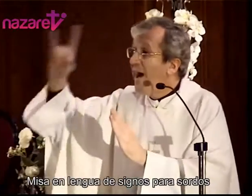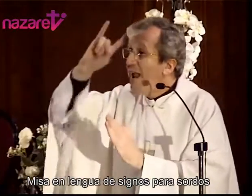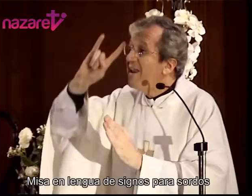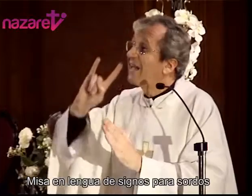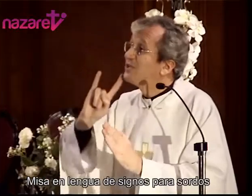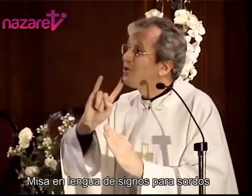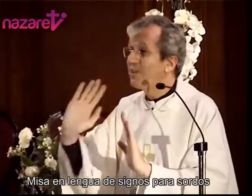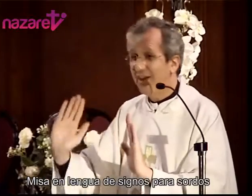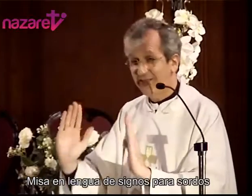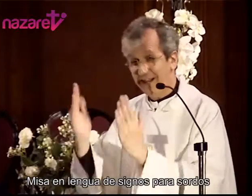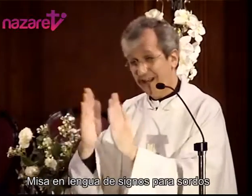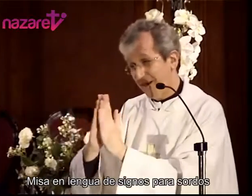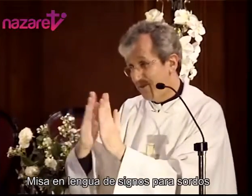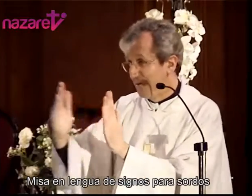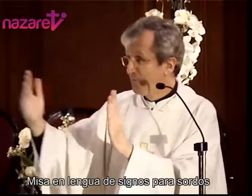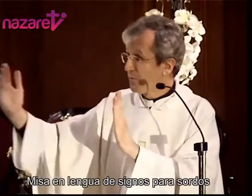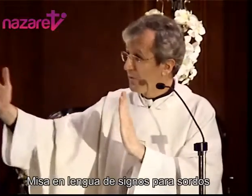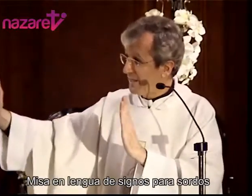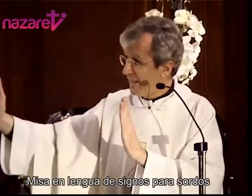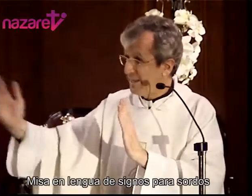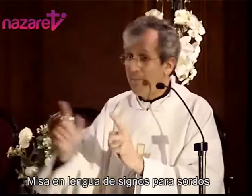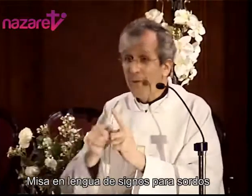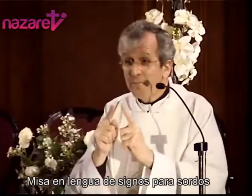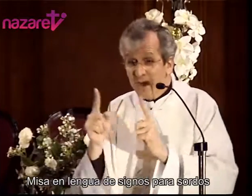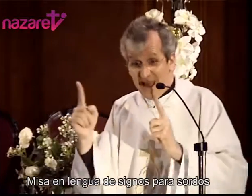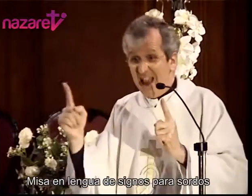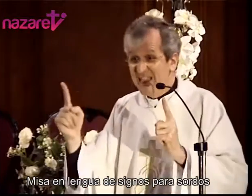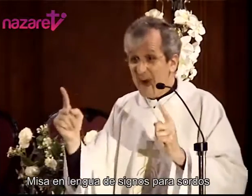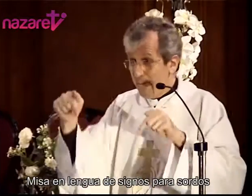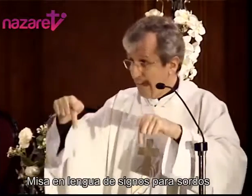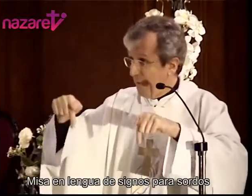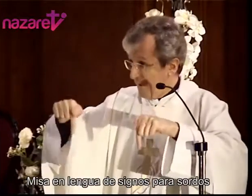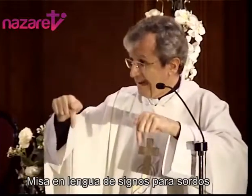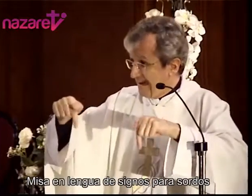la historia de la salvación durante aquel tiempo, el tiempo de su